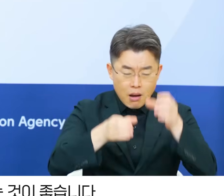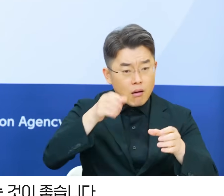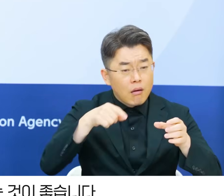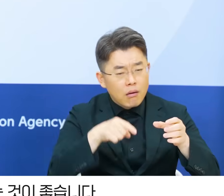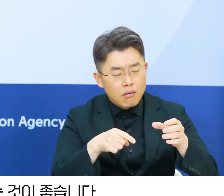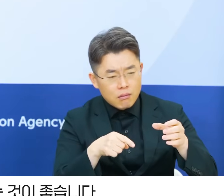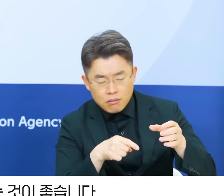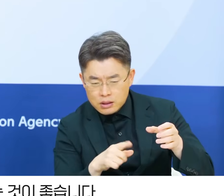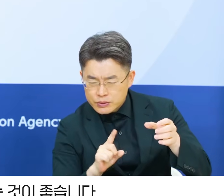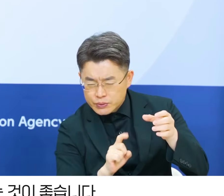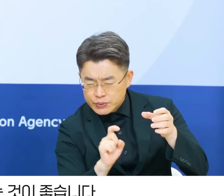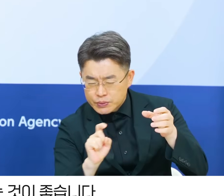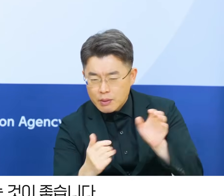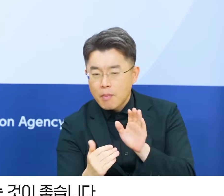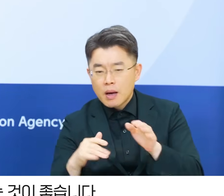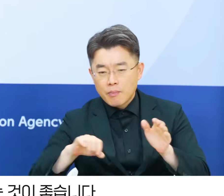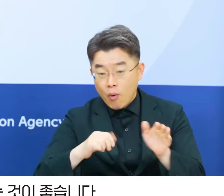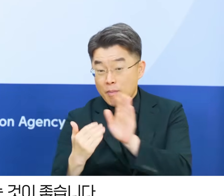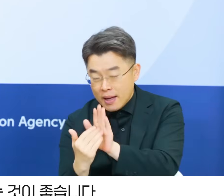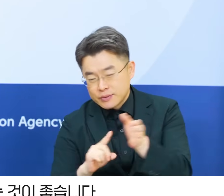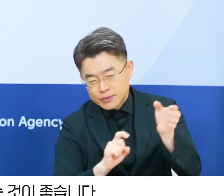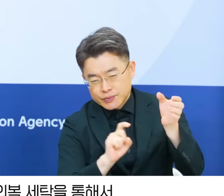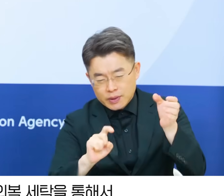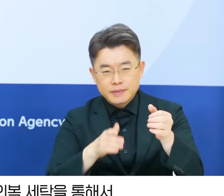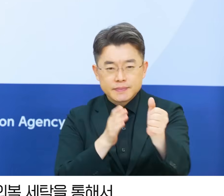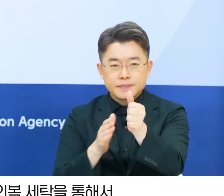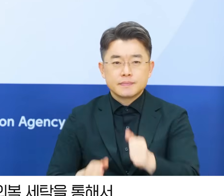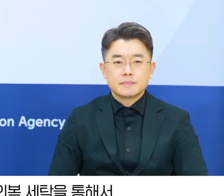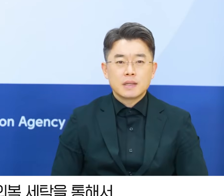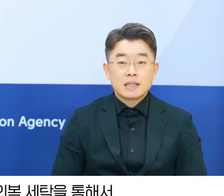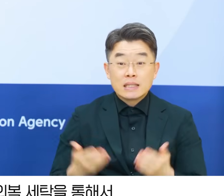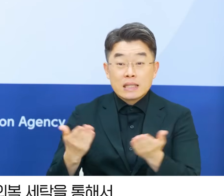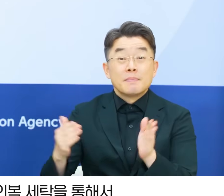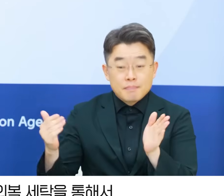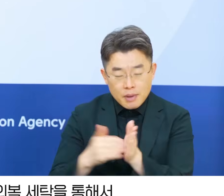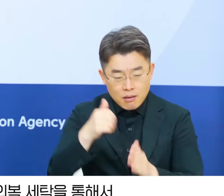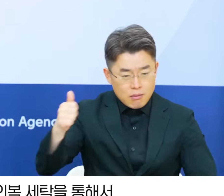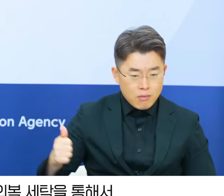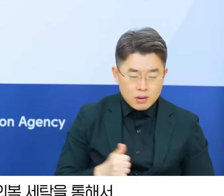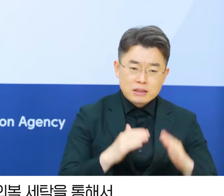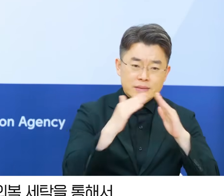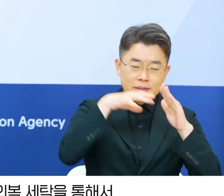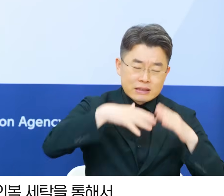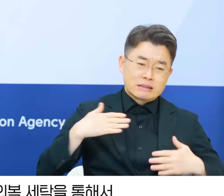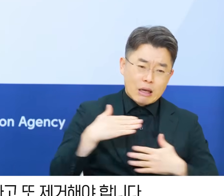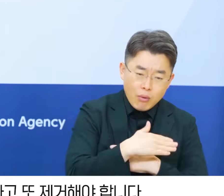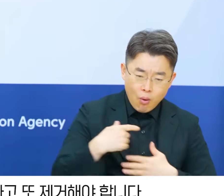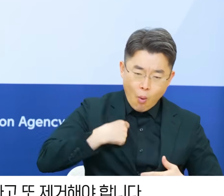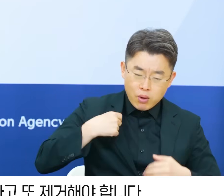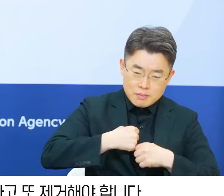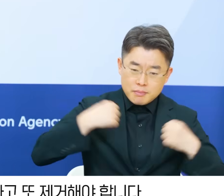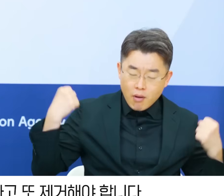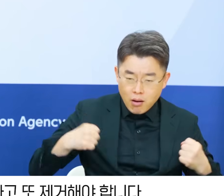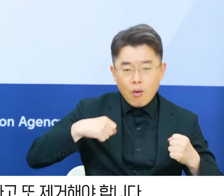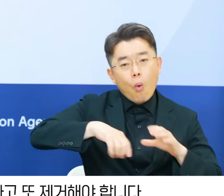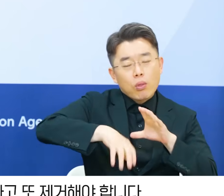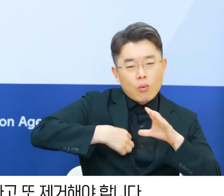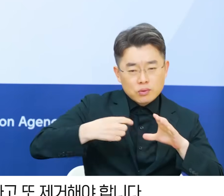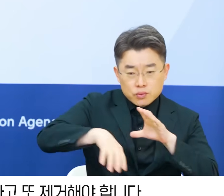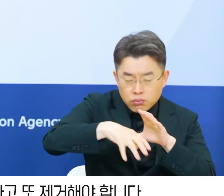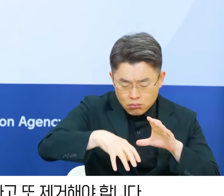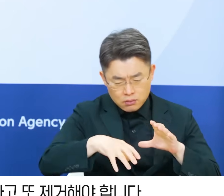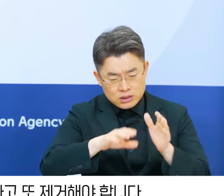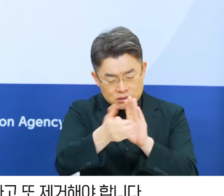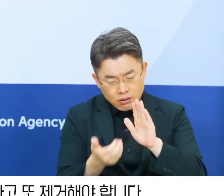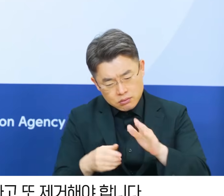등에 기피제를 뿌려주는 것이 좋습니다. 작업 후 즉시 샤워와 의복 세탁을 통해서 진드기 부착 여부를